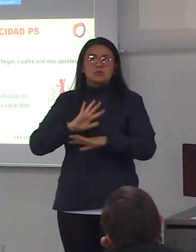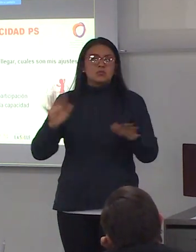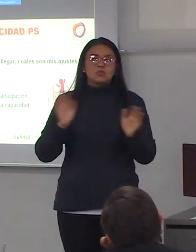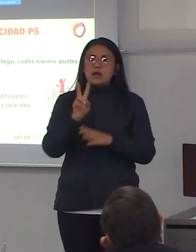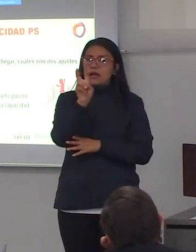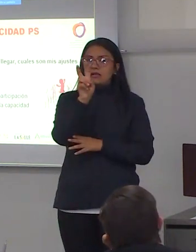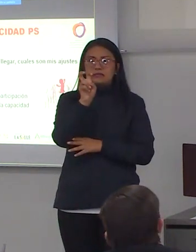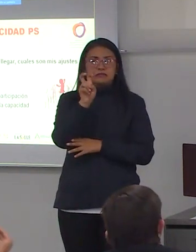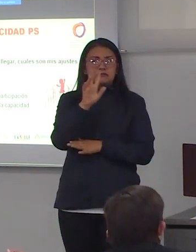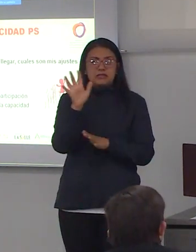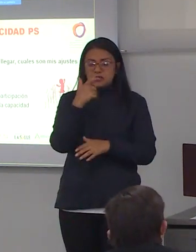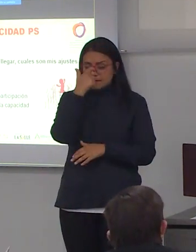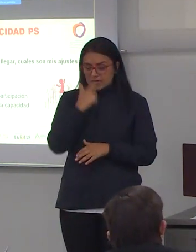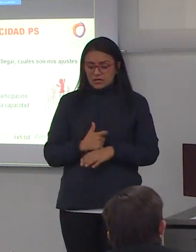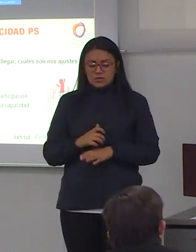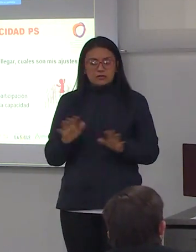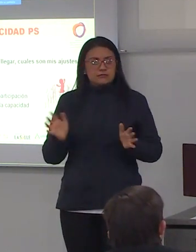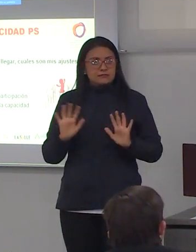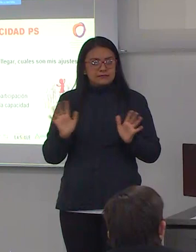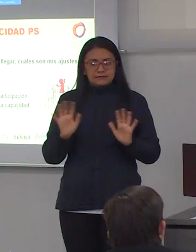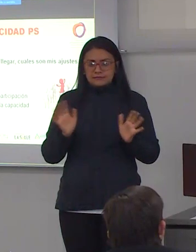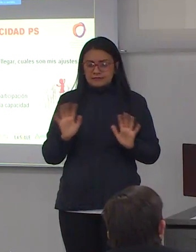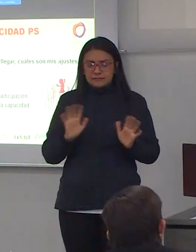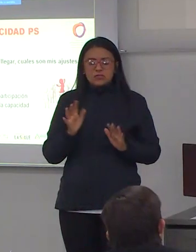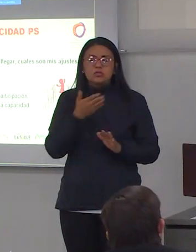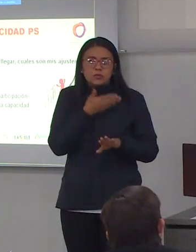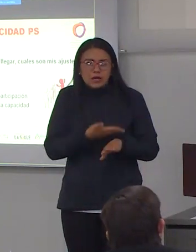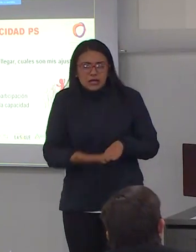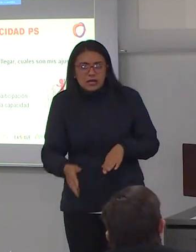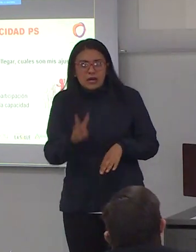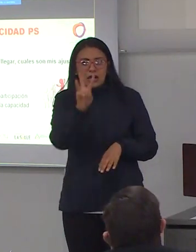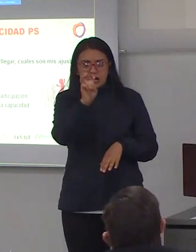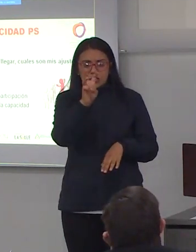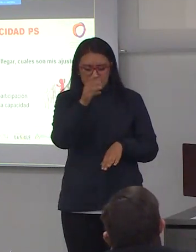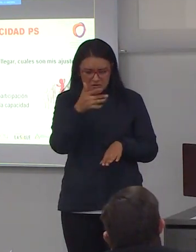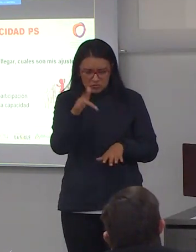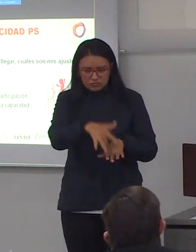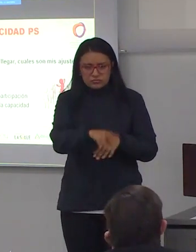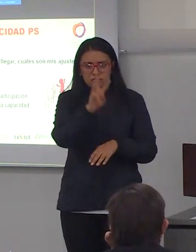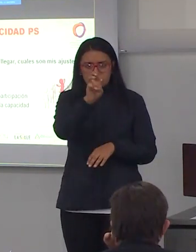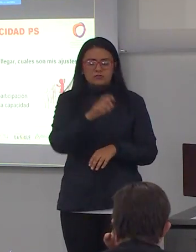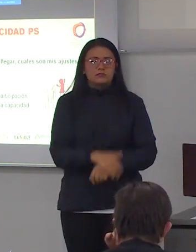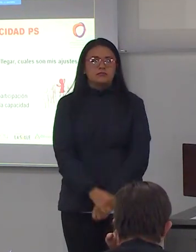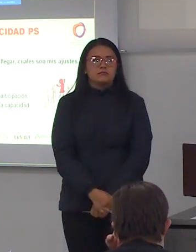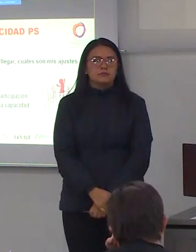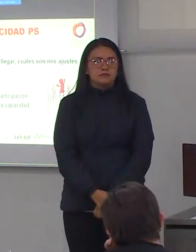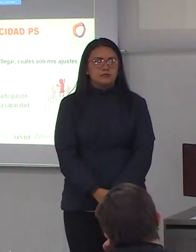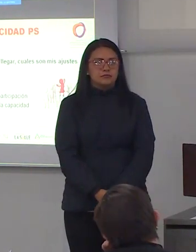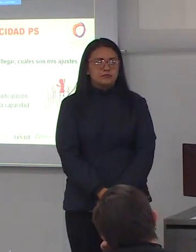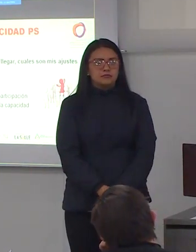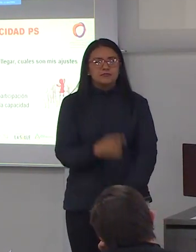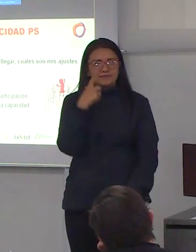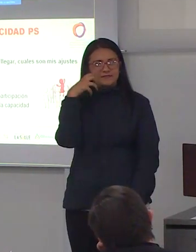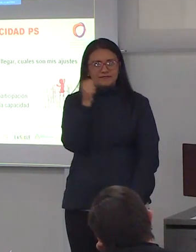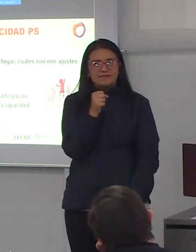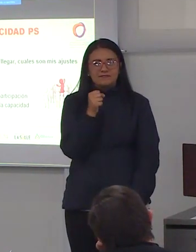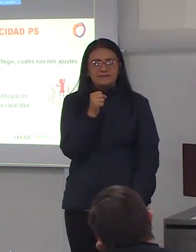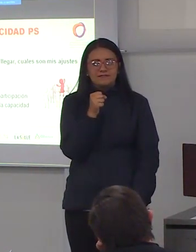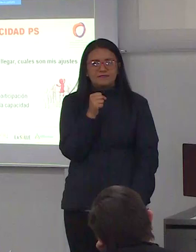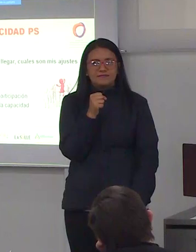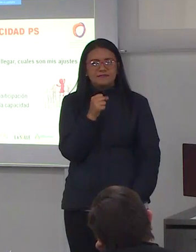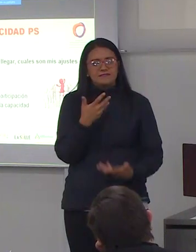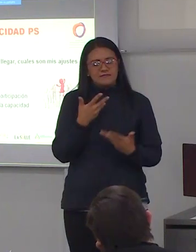a las siete yo no soy persona todavía yo llego a las ocho pero llego a las ocho ¿ven? entonces